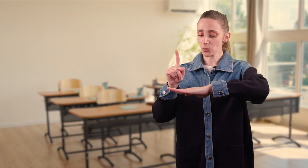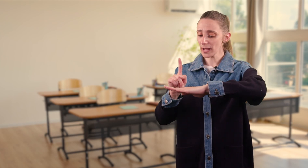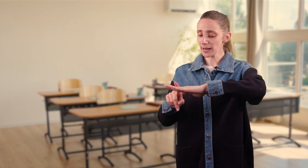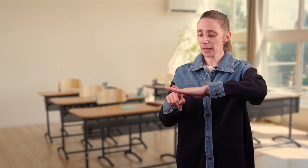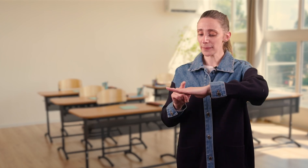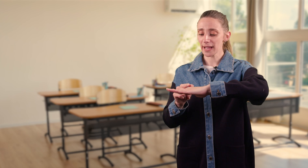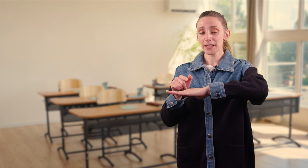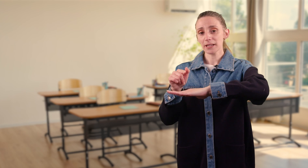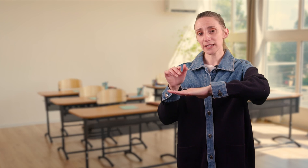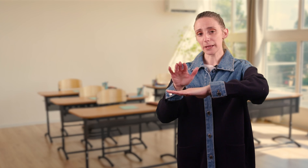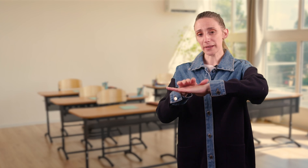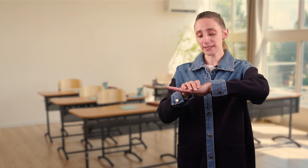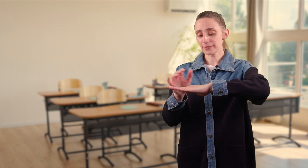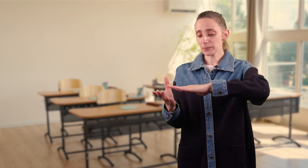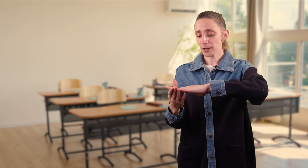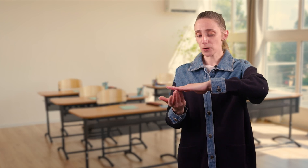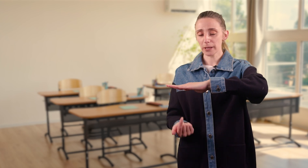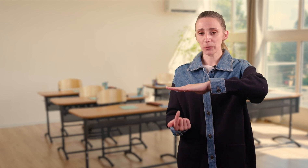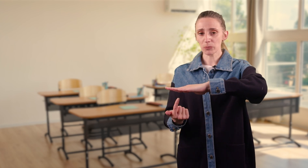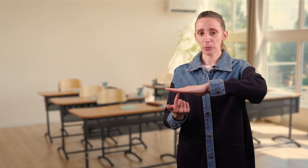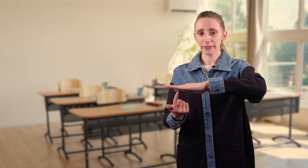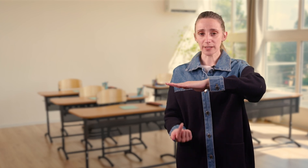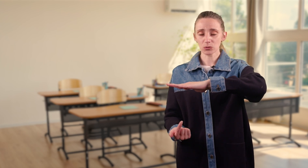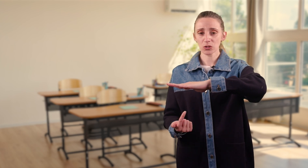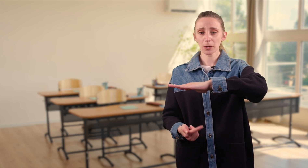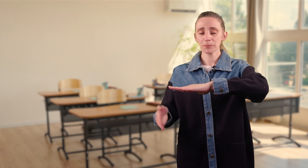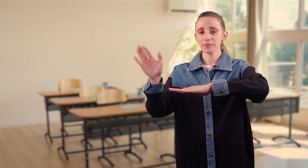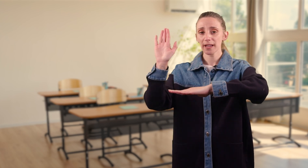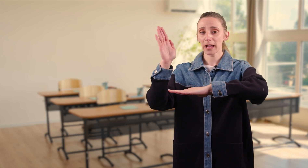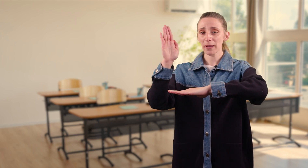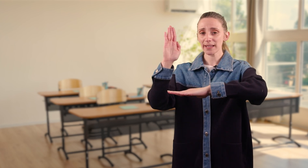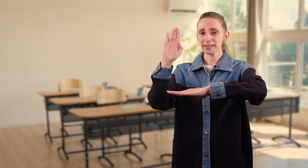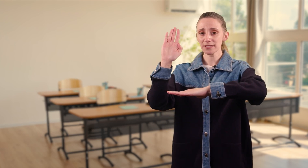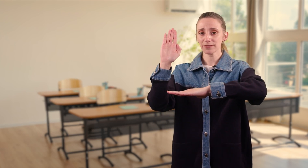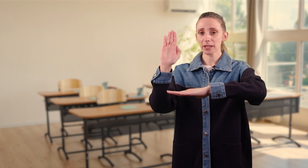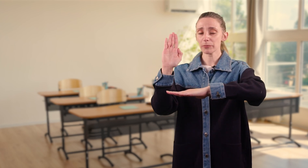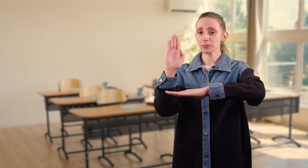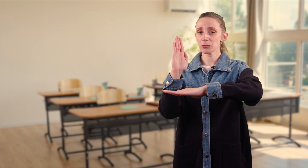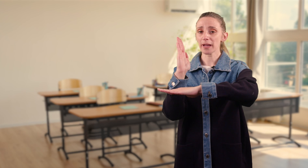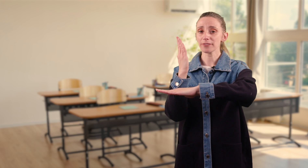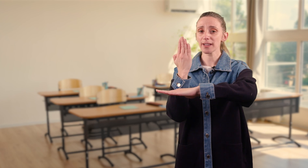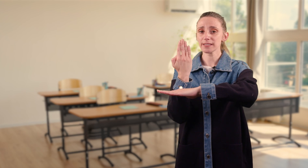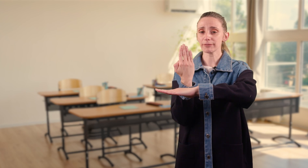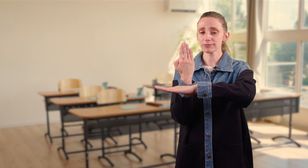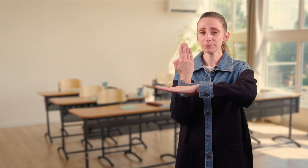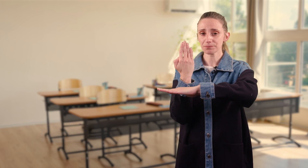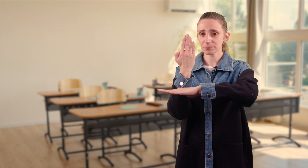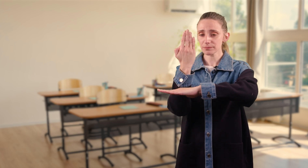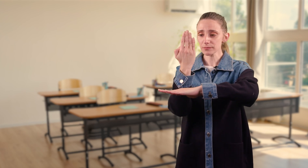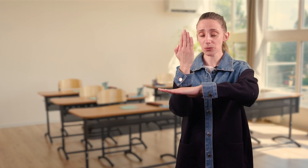droit, la main qui est passive est bien collée, paume de main face au sol, la main active et paume de main face à vous, donc